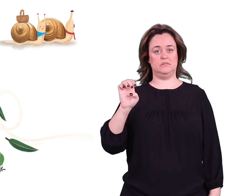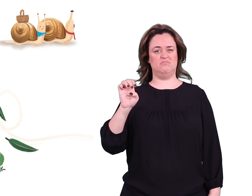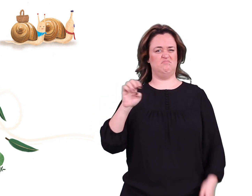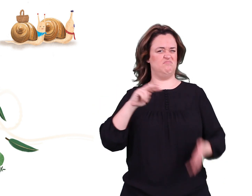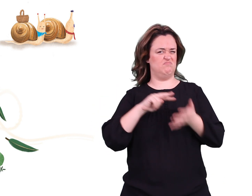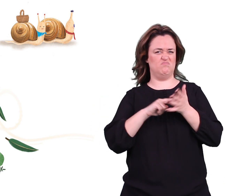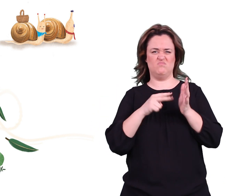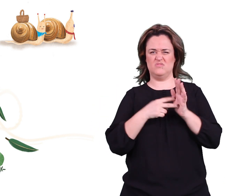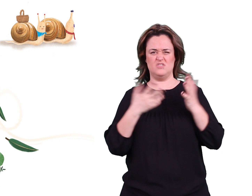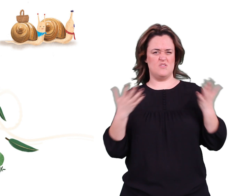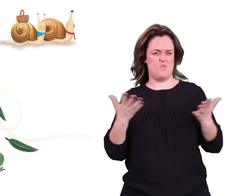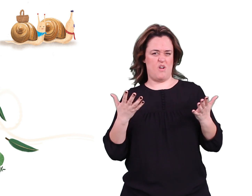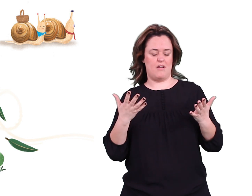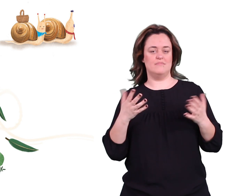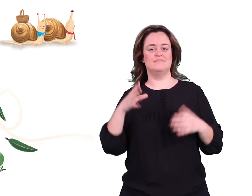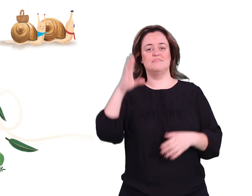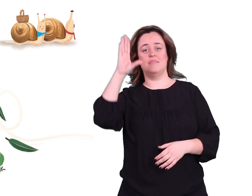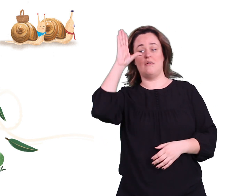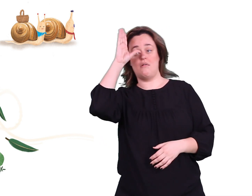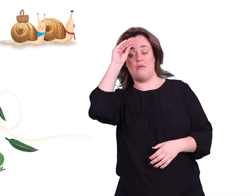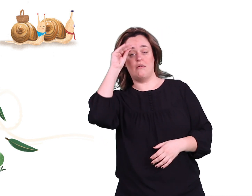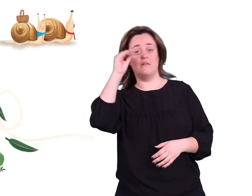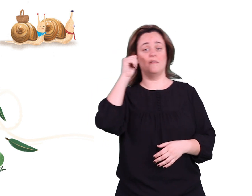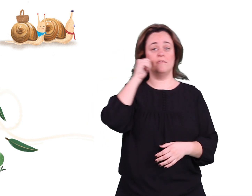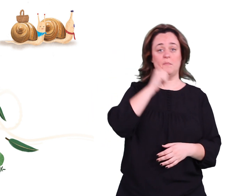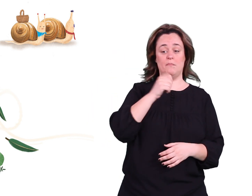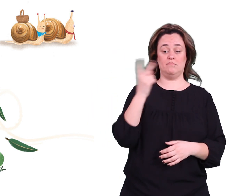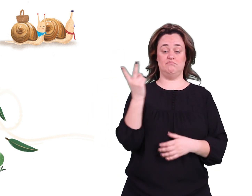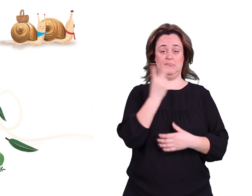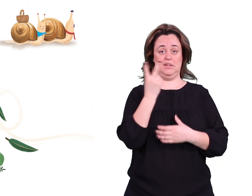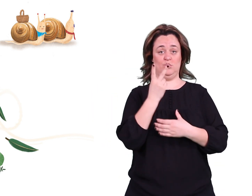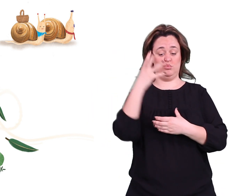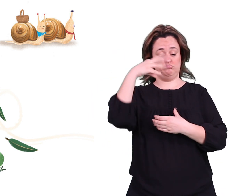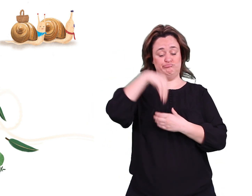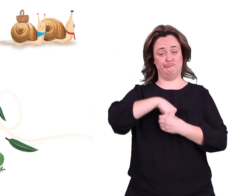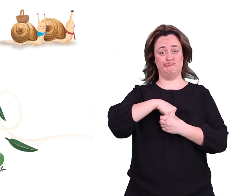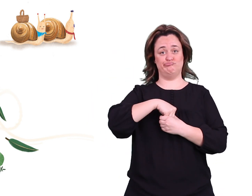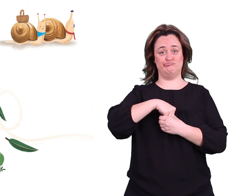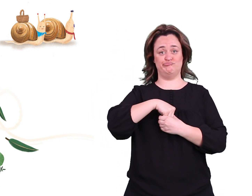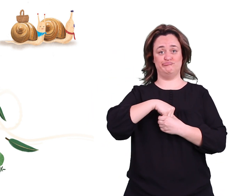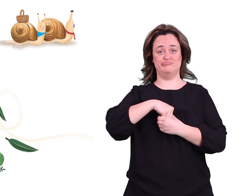Cela veut dire qu'il est à la fois mâle et femelle.